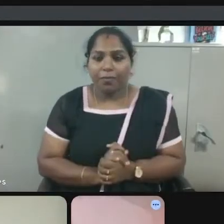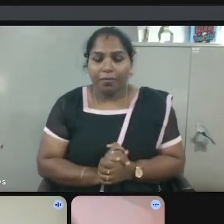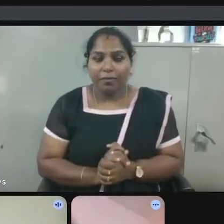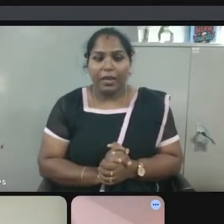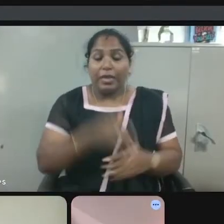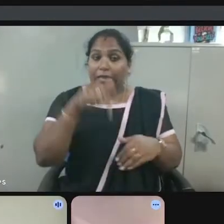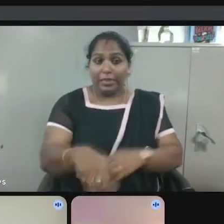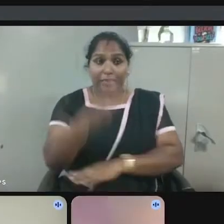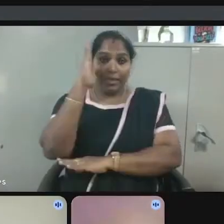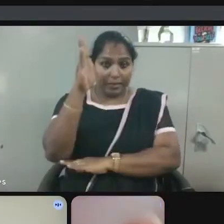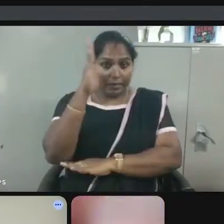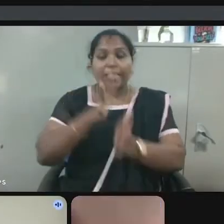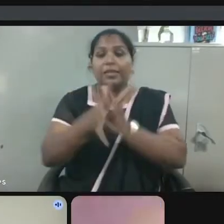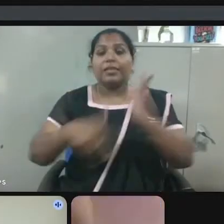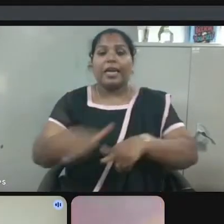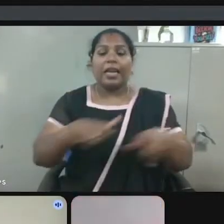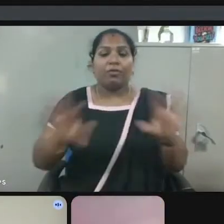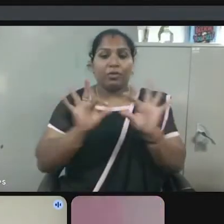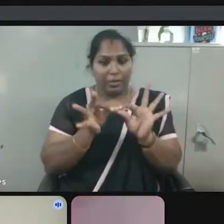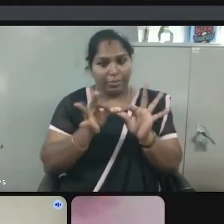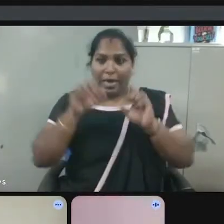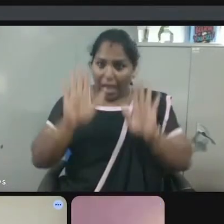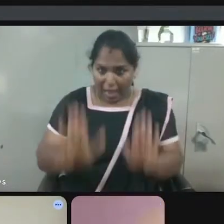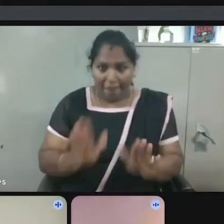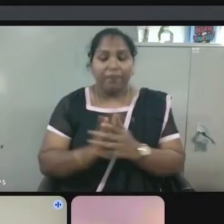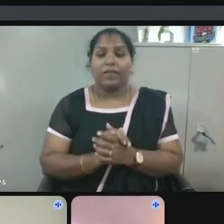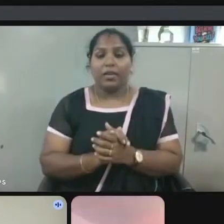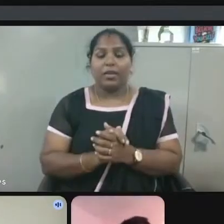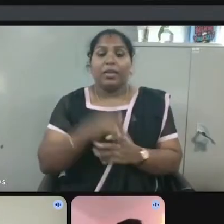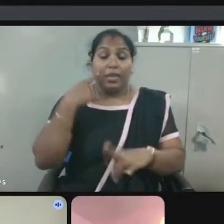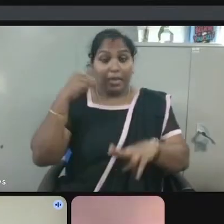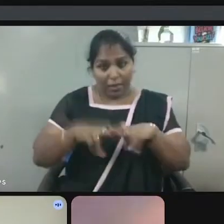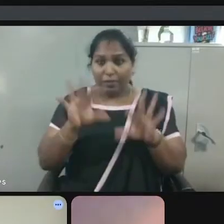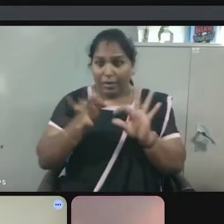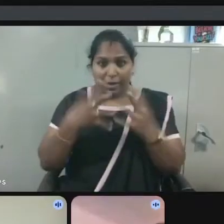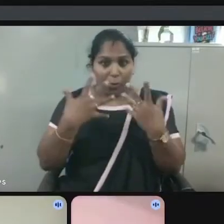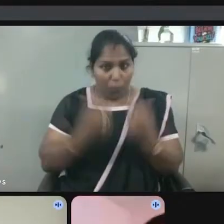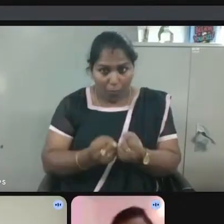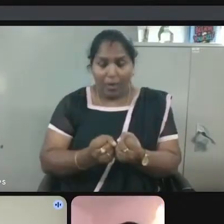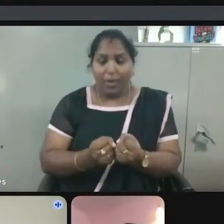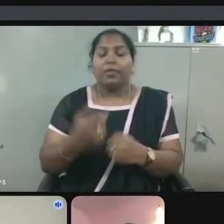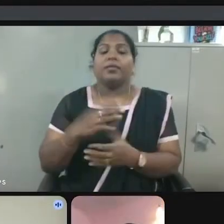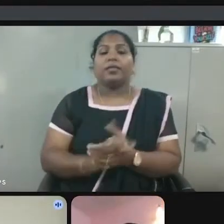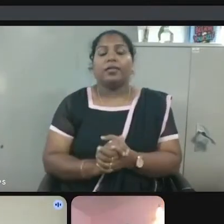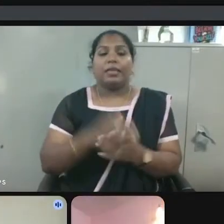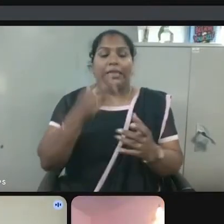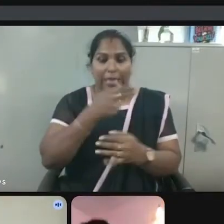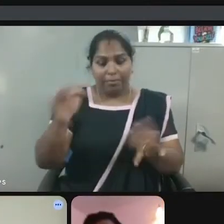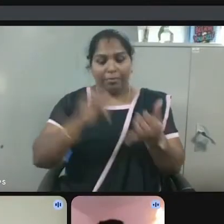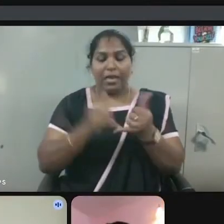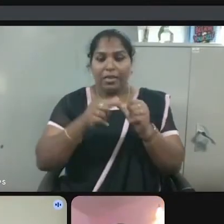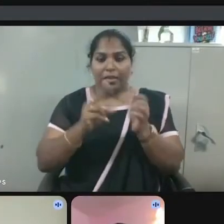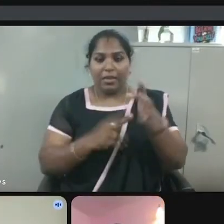ഇന്നത്തെ സെഷനിൽ സൈൻ ലാംഗ്വേജ് പരിഭാഷ ഉണ്ടായിരിക്കുന്നതാണ്. ആവശ്യമുള്ള പാർട്ടിസിപ്പൻസ് സ്ക്രീനിൽ മിസ് ശാന്തി